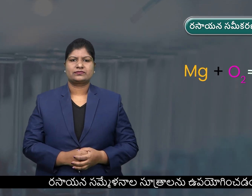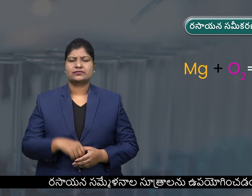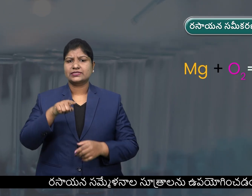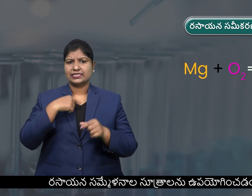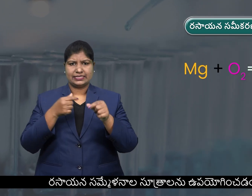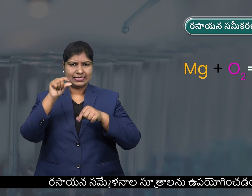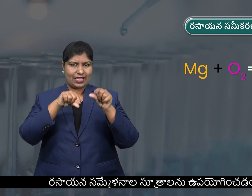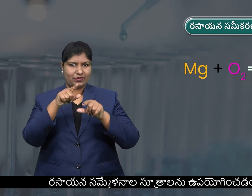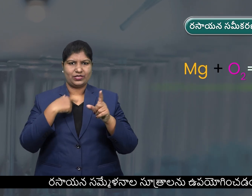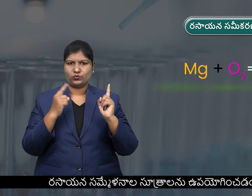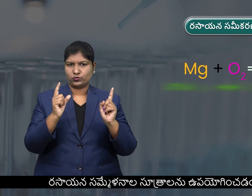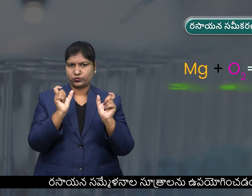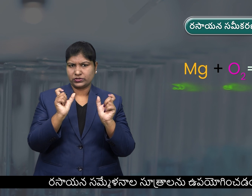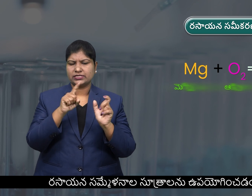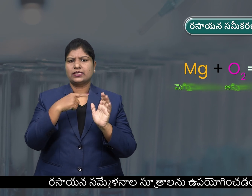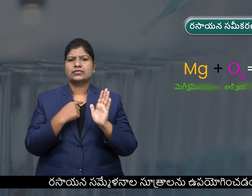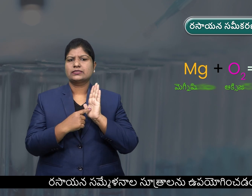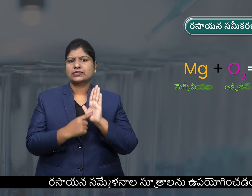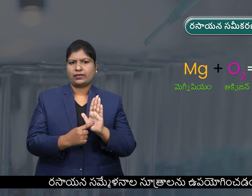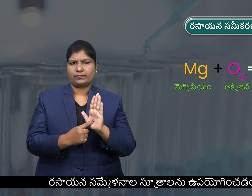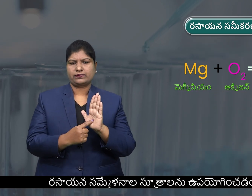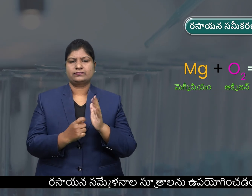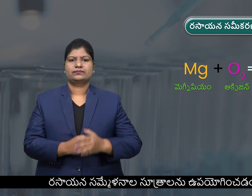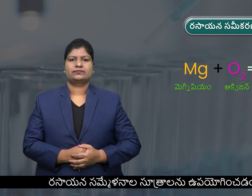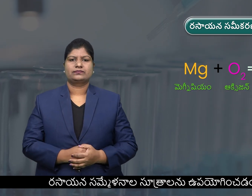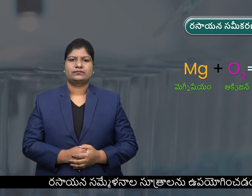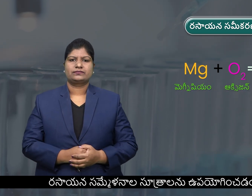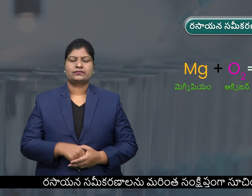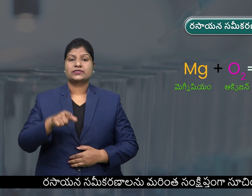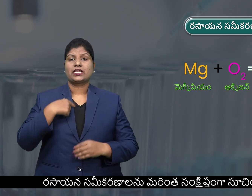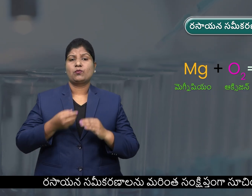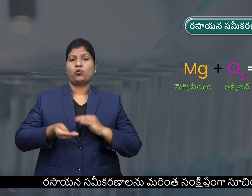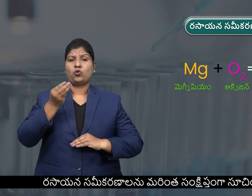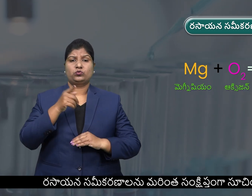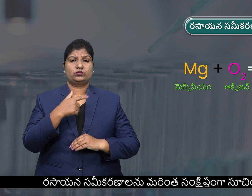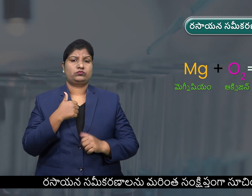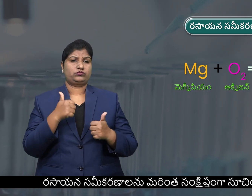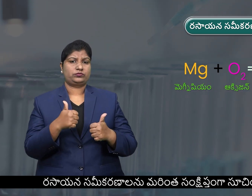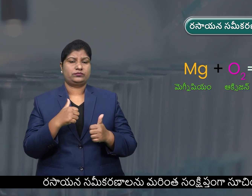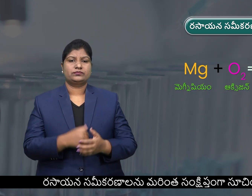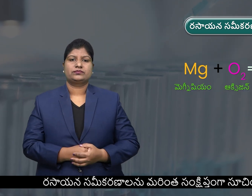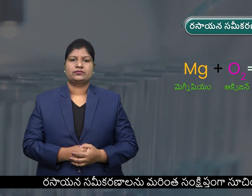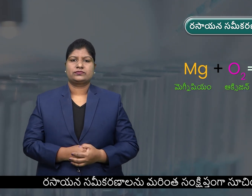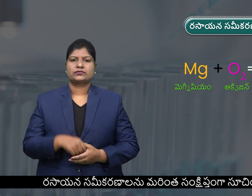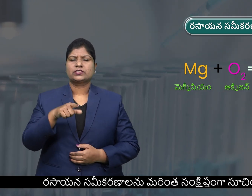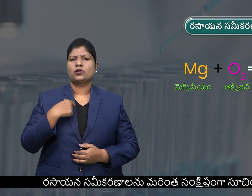రసాయన సమ్మేళనాలను, సూత్రాలను ఉపయోగించడం ద్వారా రసాయన సమీకరణాలను మరింత